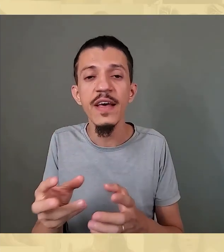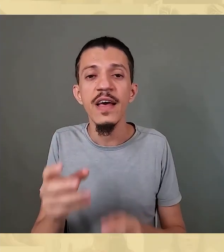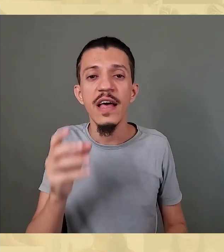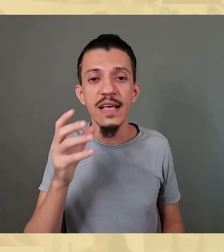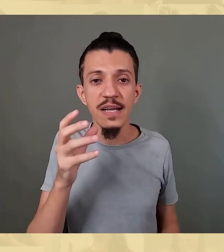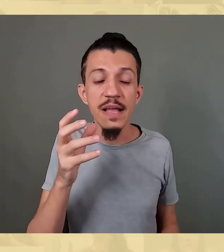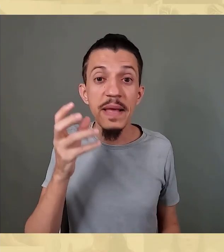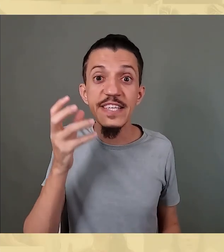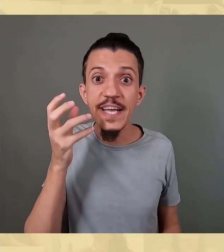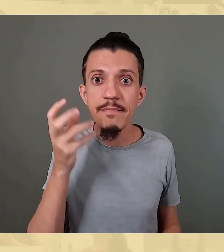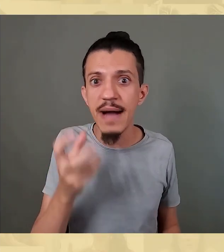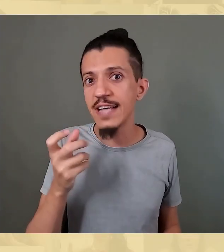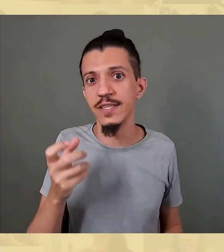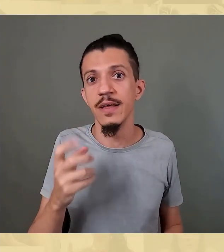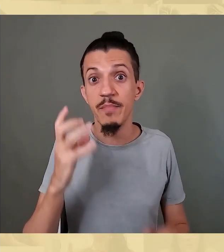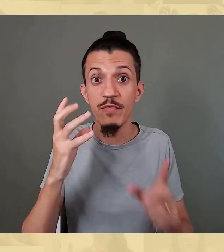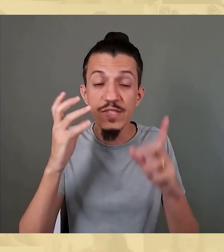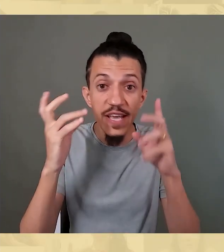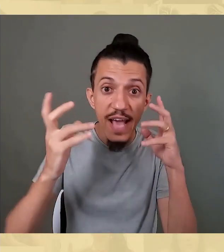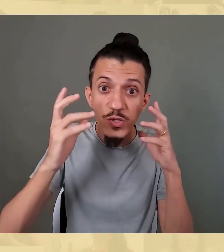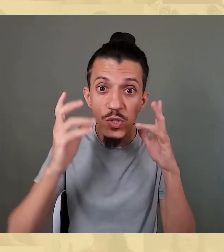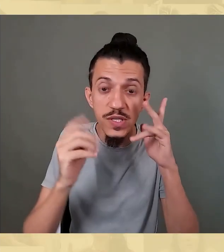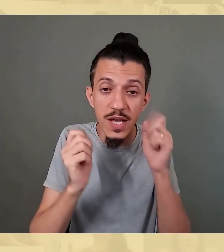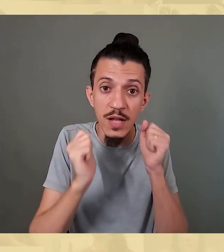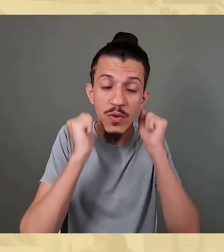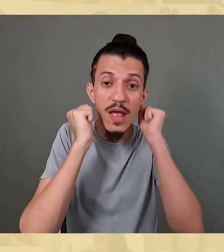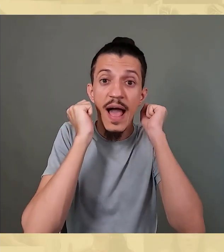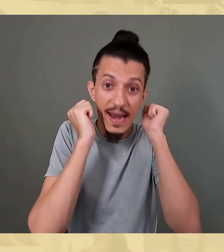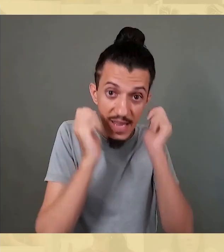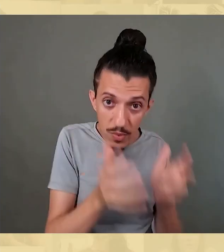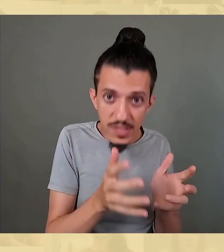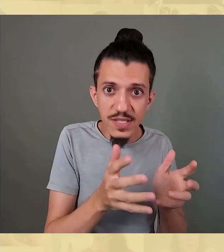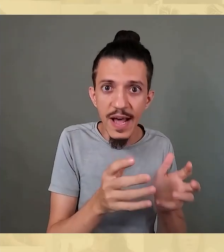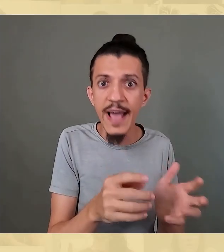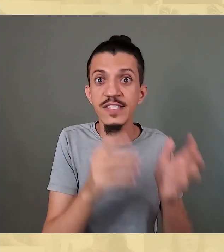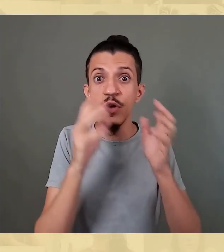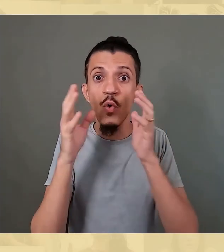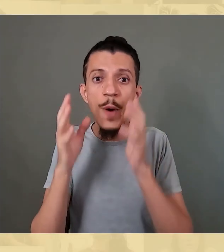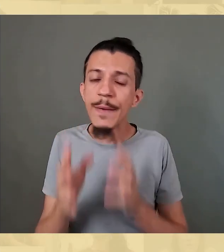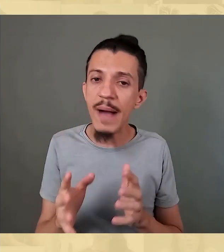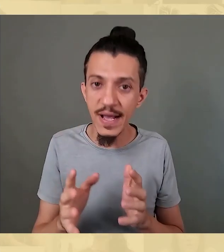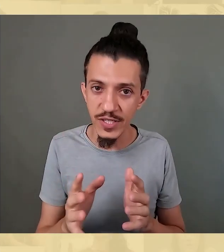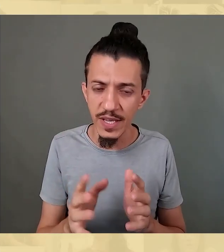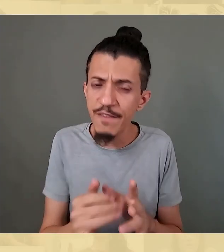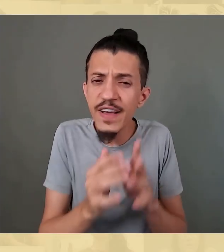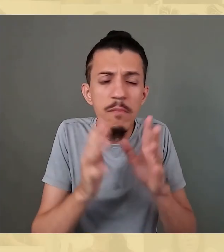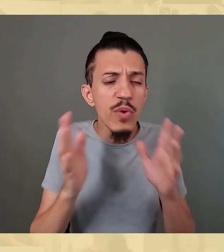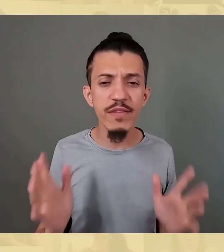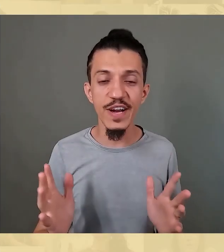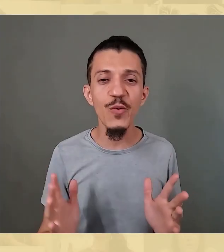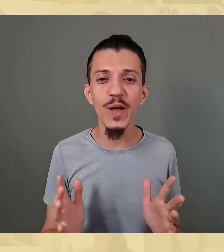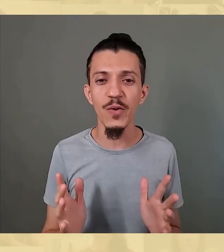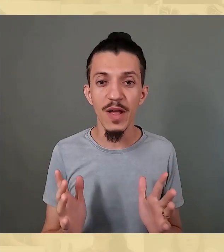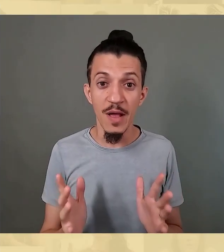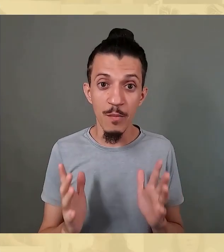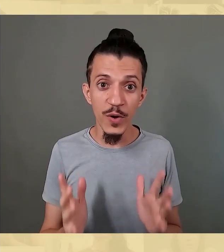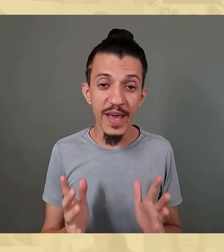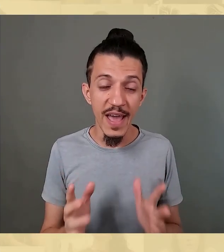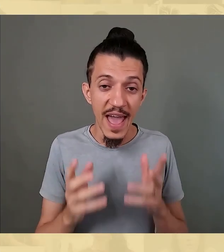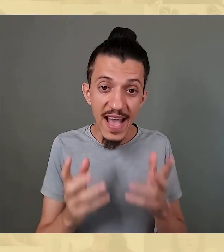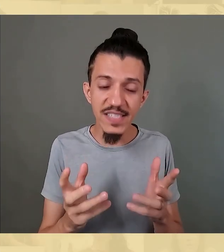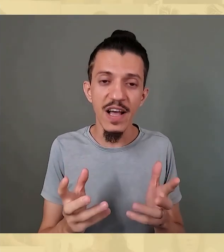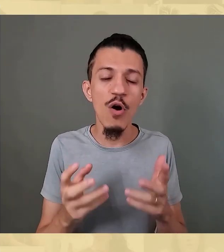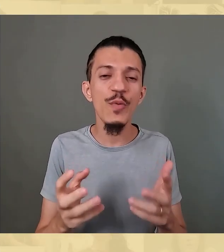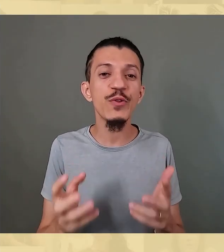ver exatamente a imagem, para você ir associando a língua de sinais com a imagem. E fica muito tranquilo,